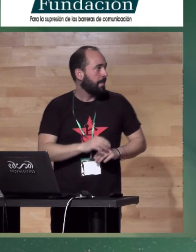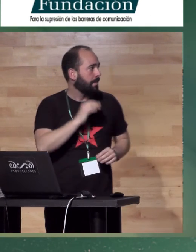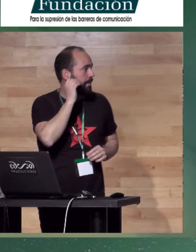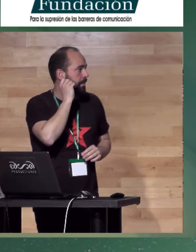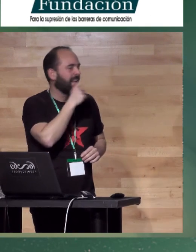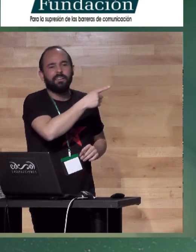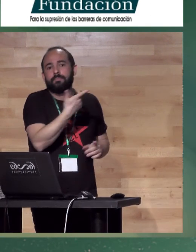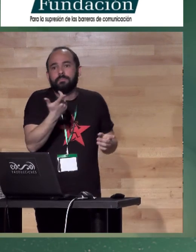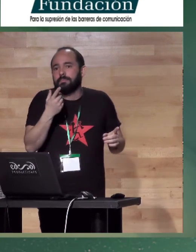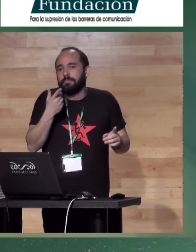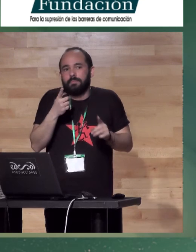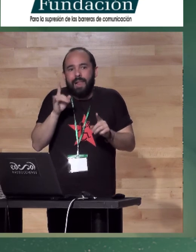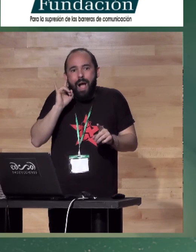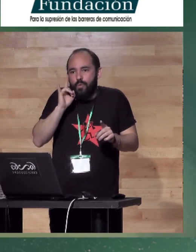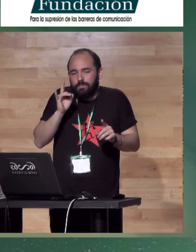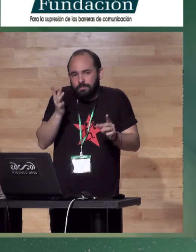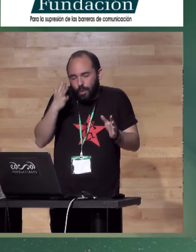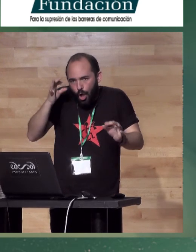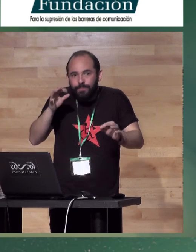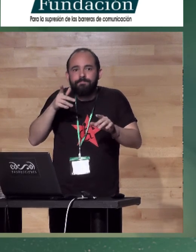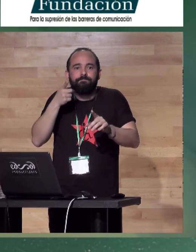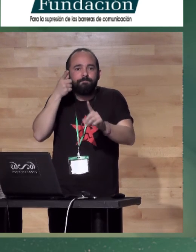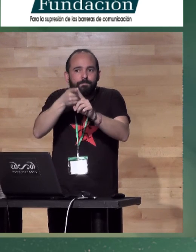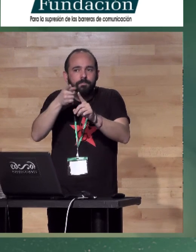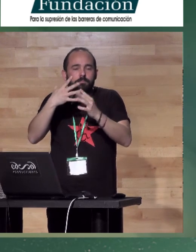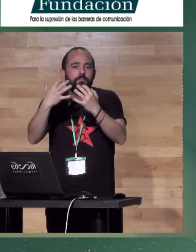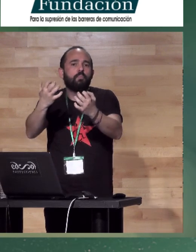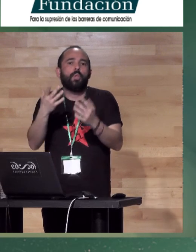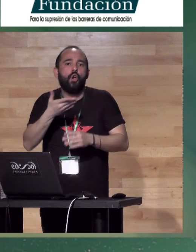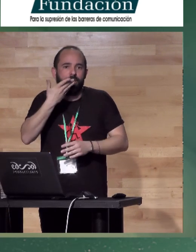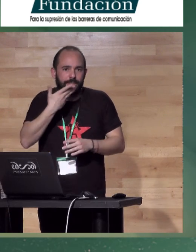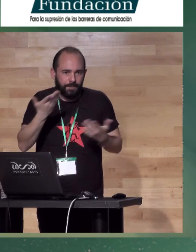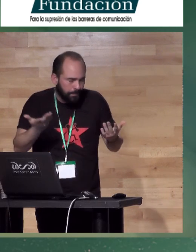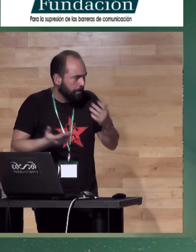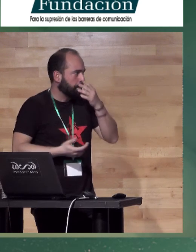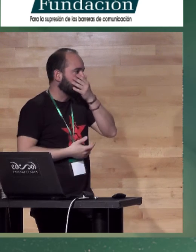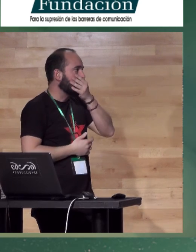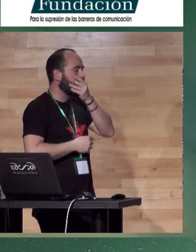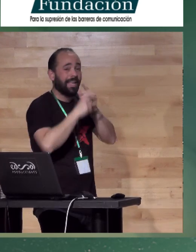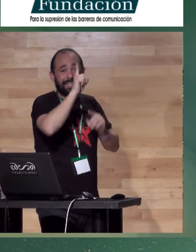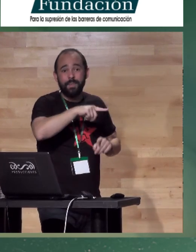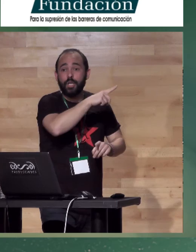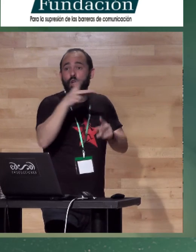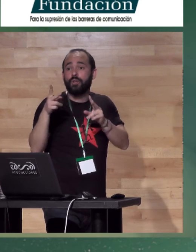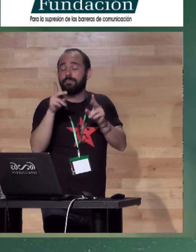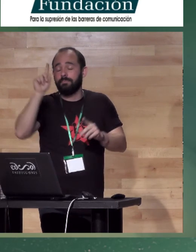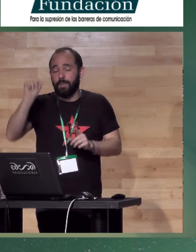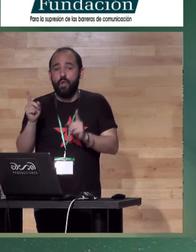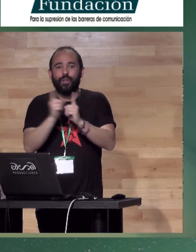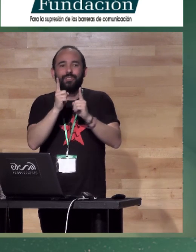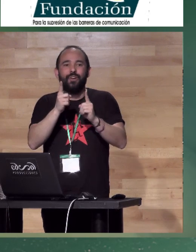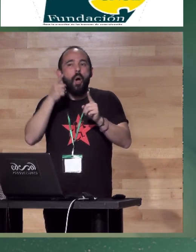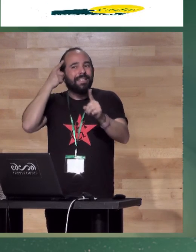Las dos cosas se tienen que mezclar, entrelazar. El audio, el objetivo es para el público oyente y